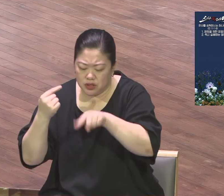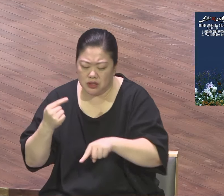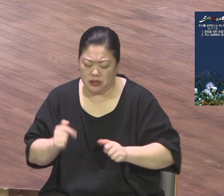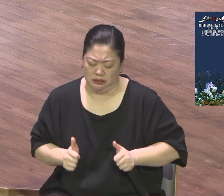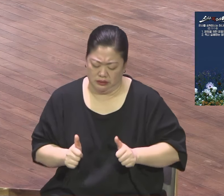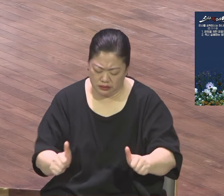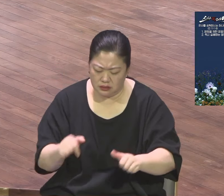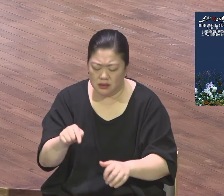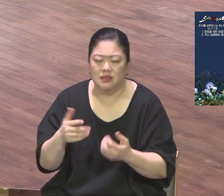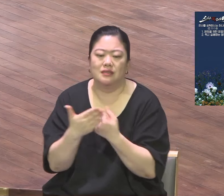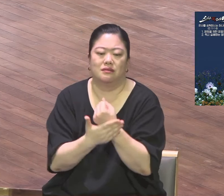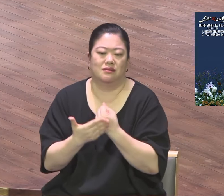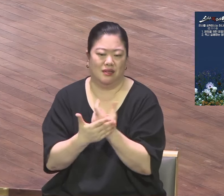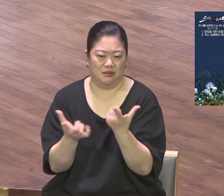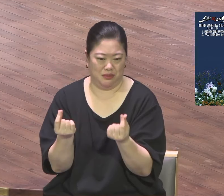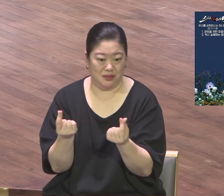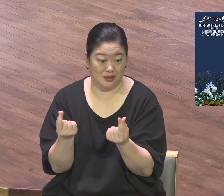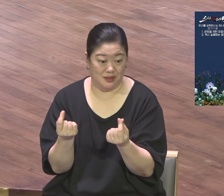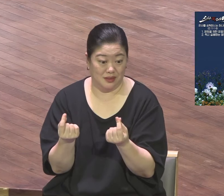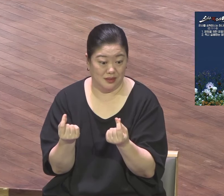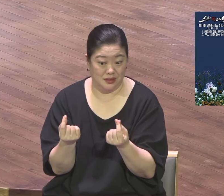축복합니다. 결론입니다.